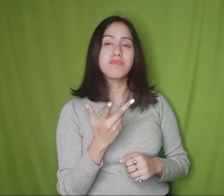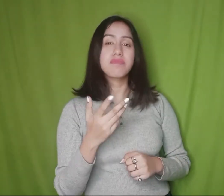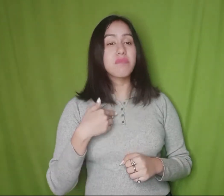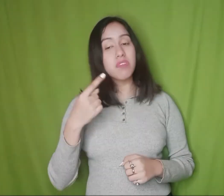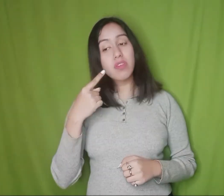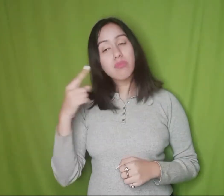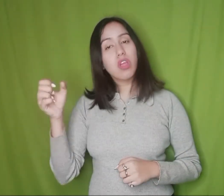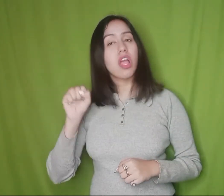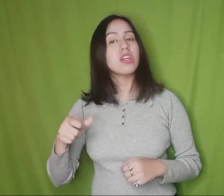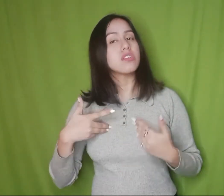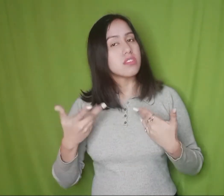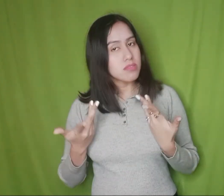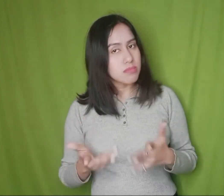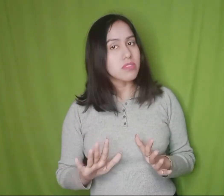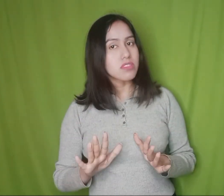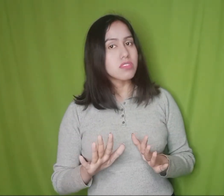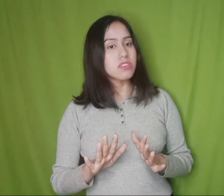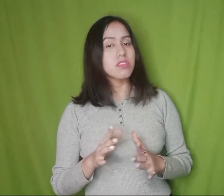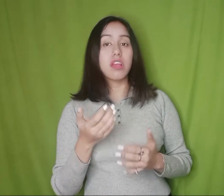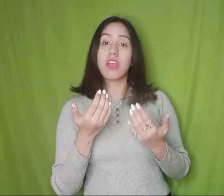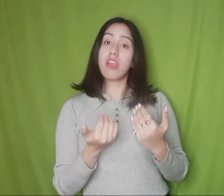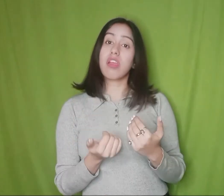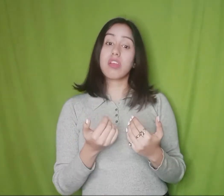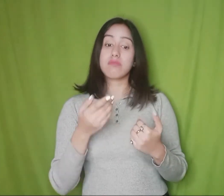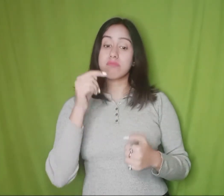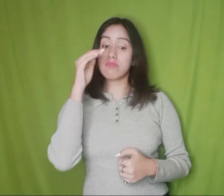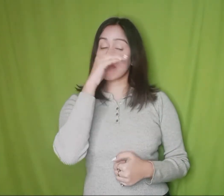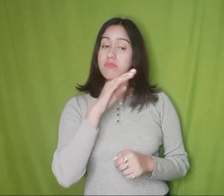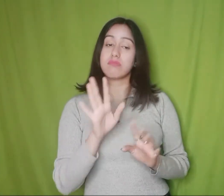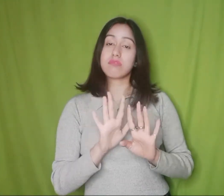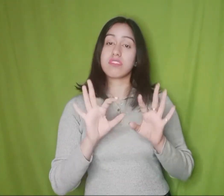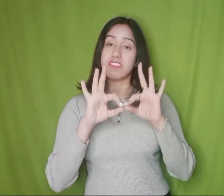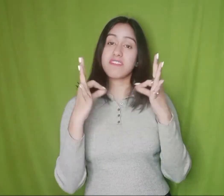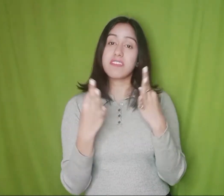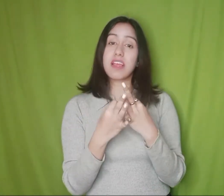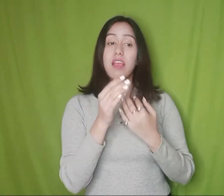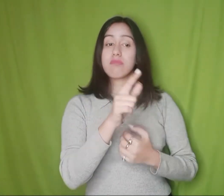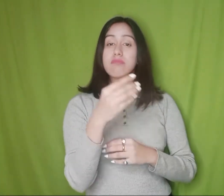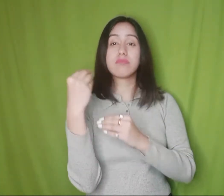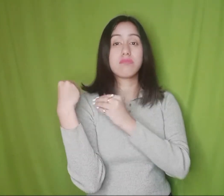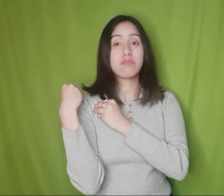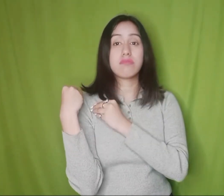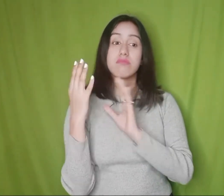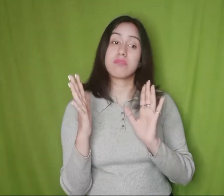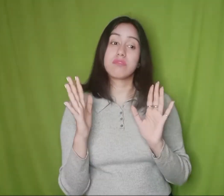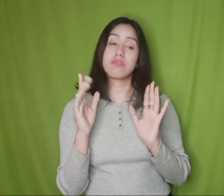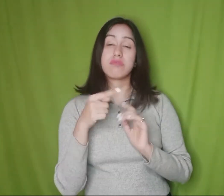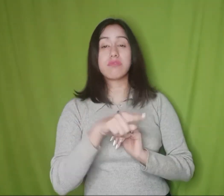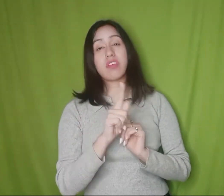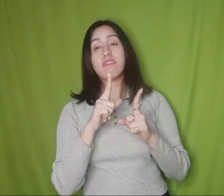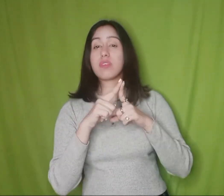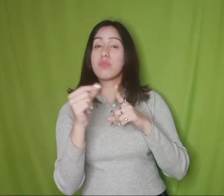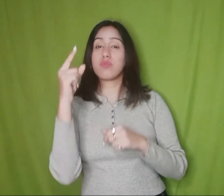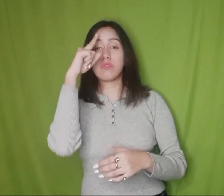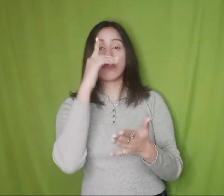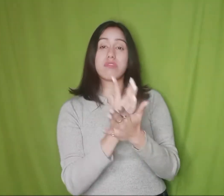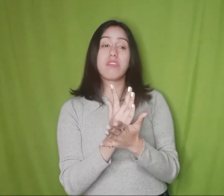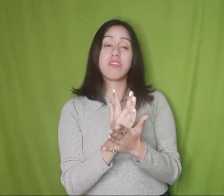क्या। पर आखिर में राव बस इतना बोले, हमने हाँ कर दी है बेटी, अब परिवार की इज्जत